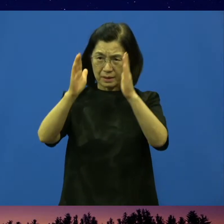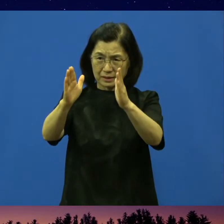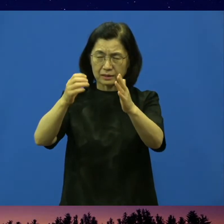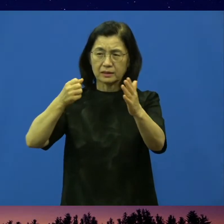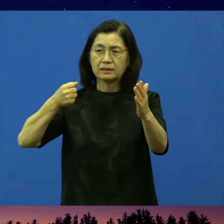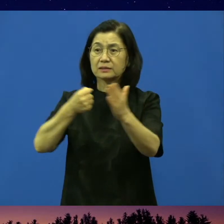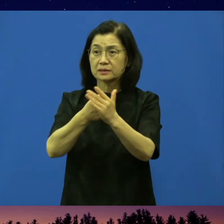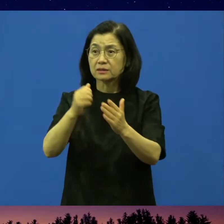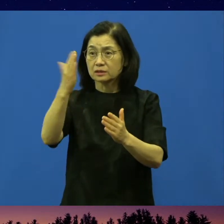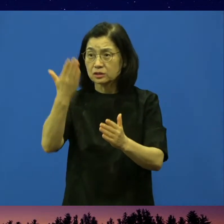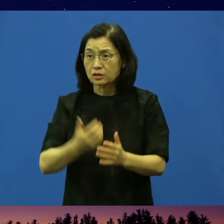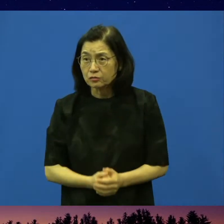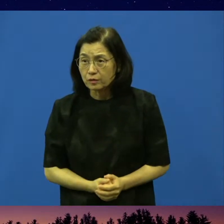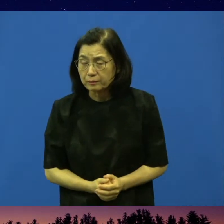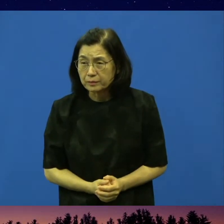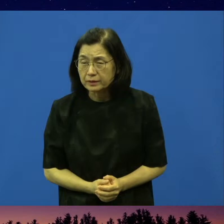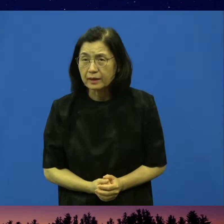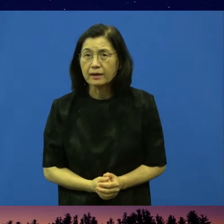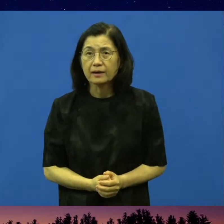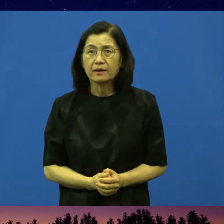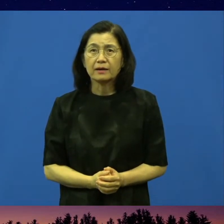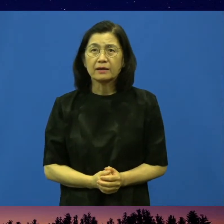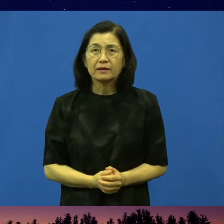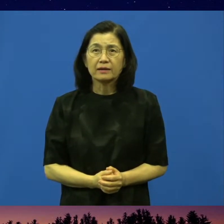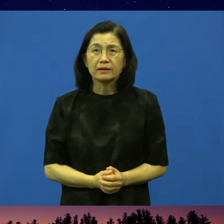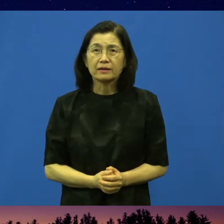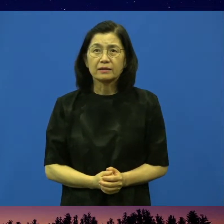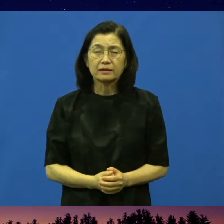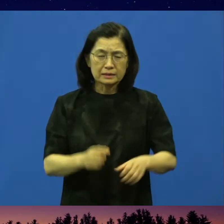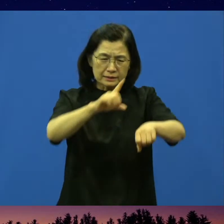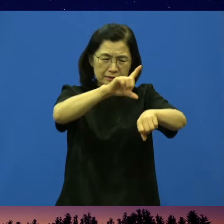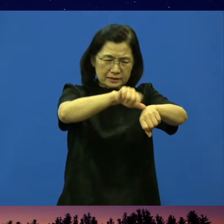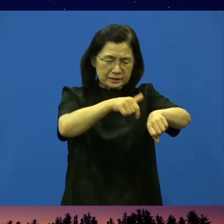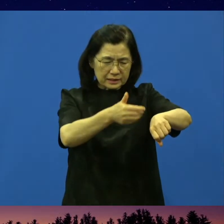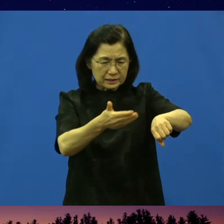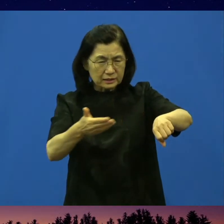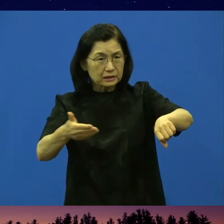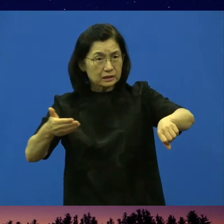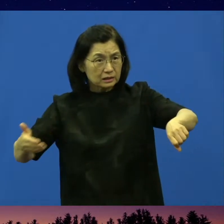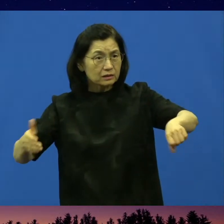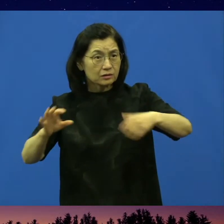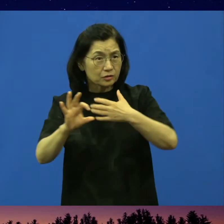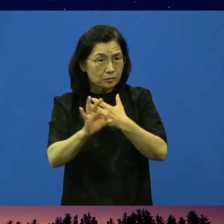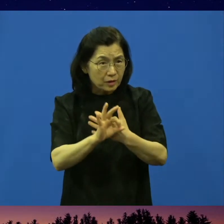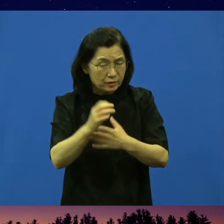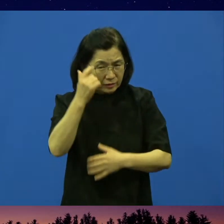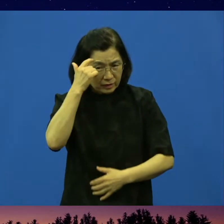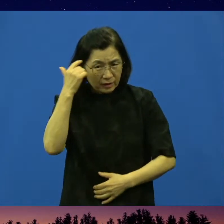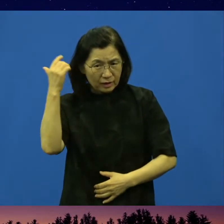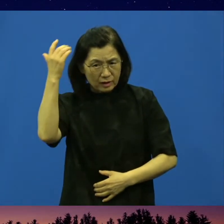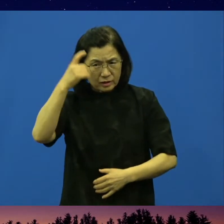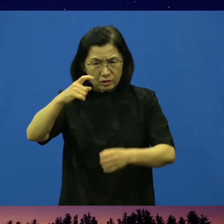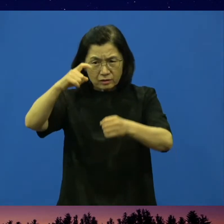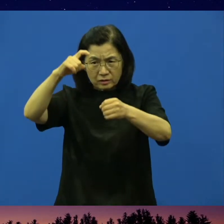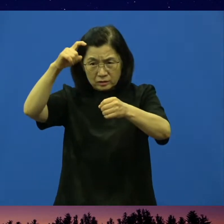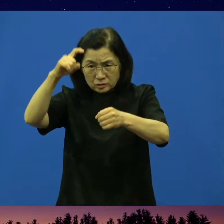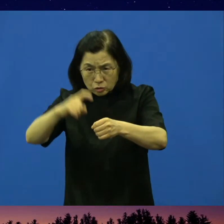그런데 어느 시간에 좀 오르면 영적인 혼란기가